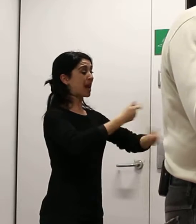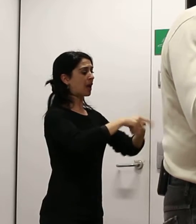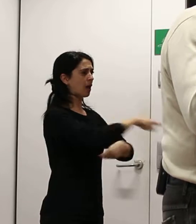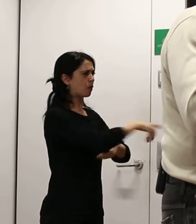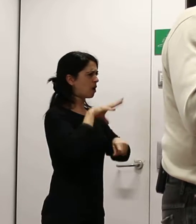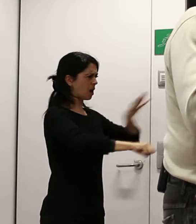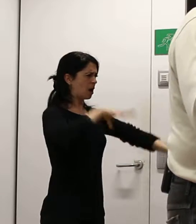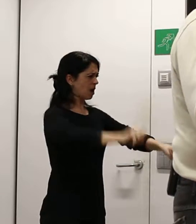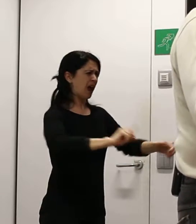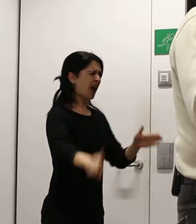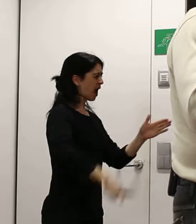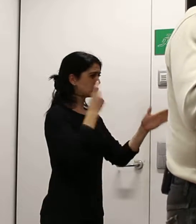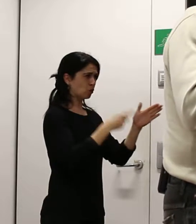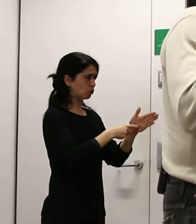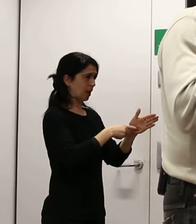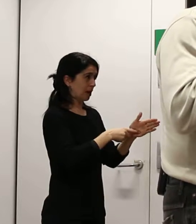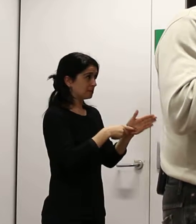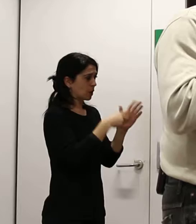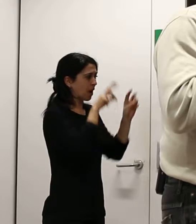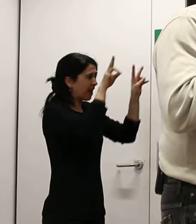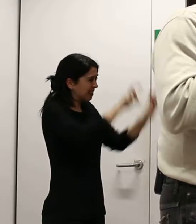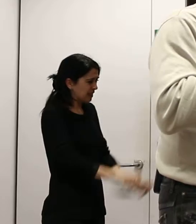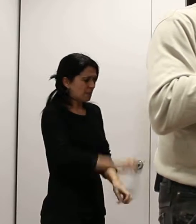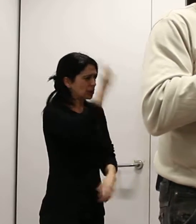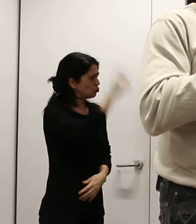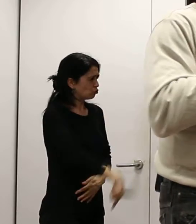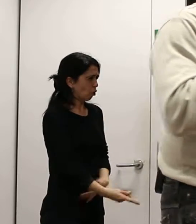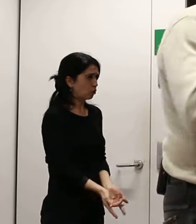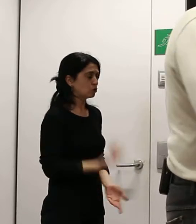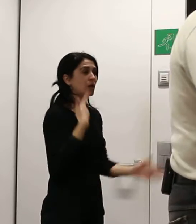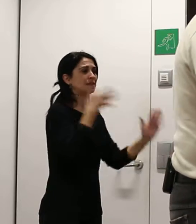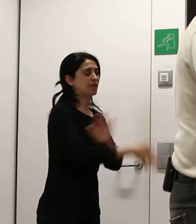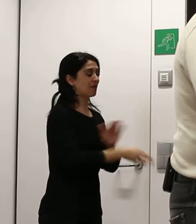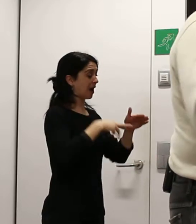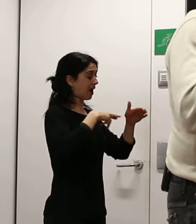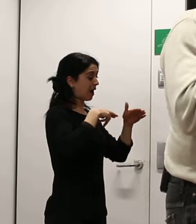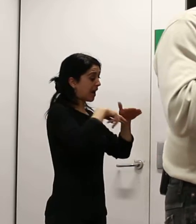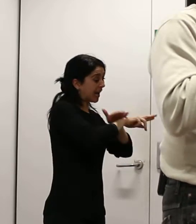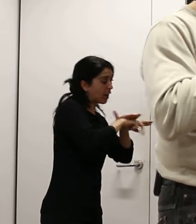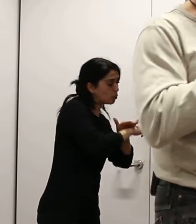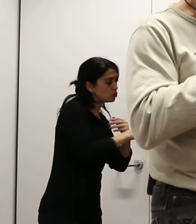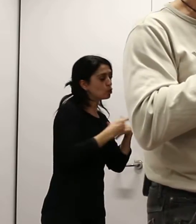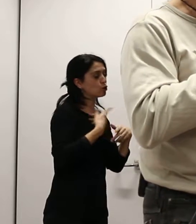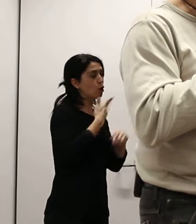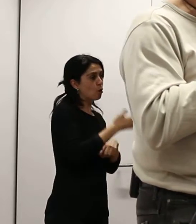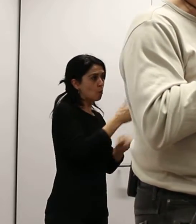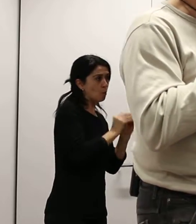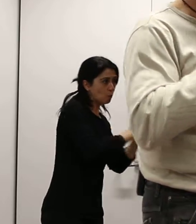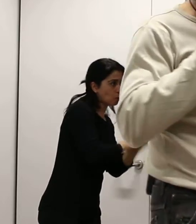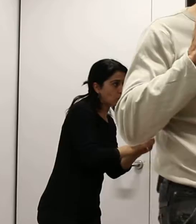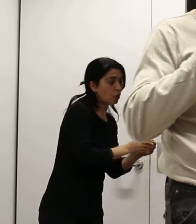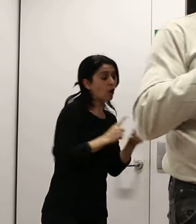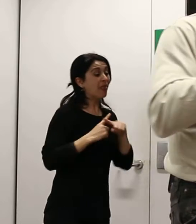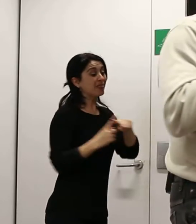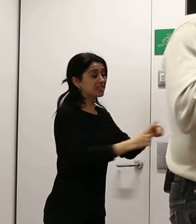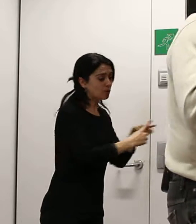Lo dominan en todos los aspectos, desde tener los medios de producción, distribución y comercialización juntos,